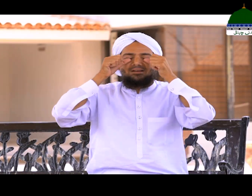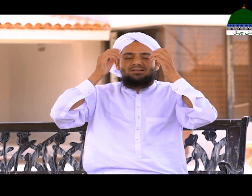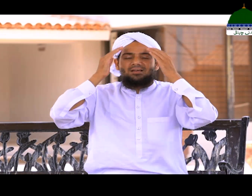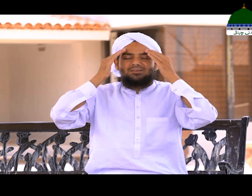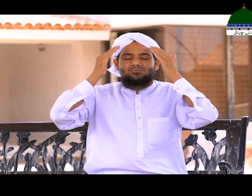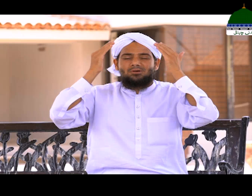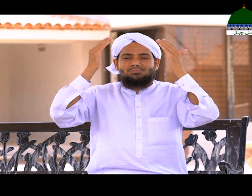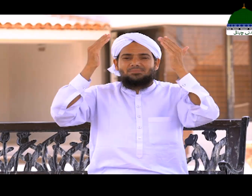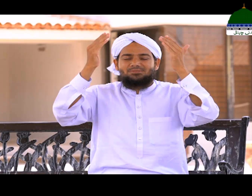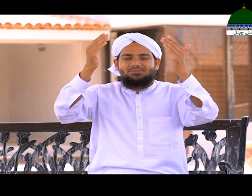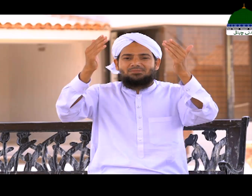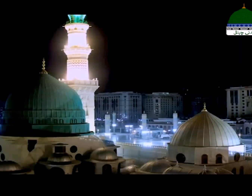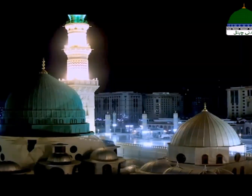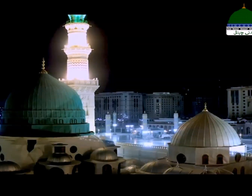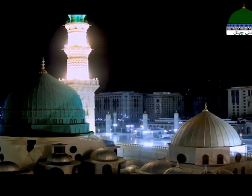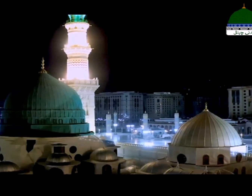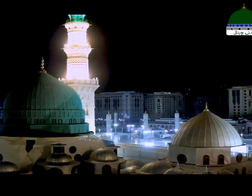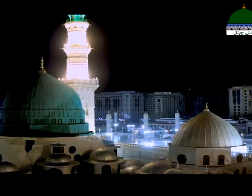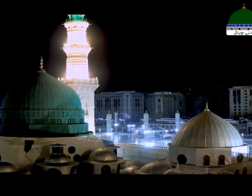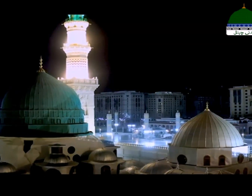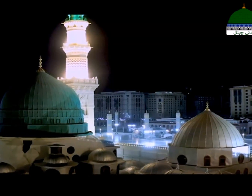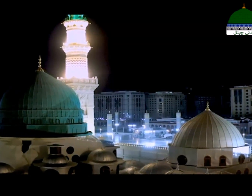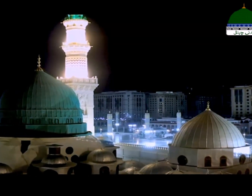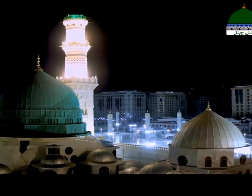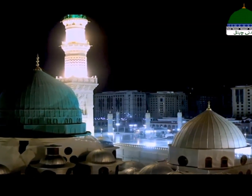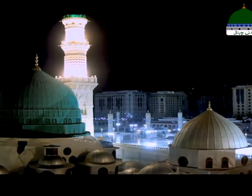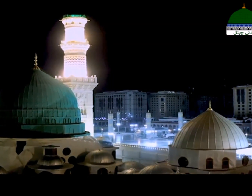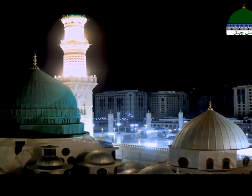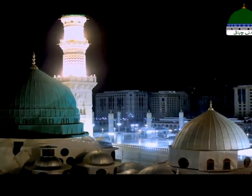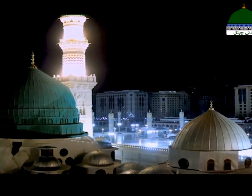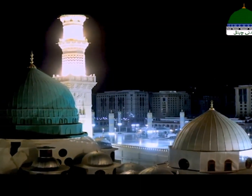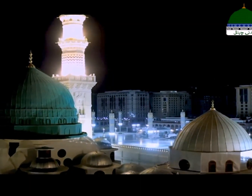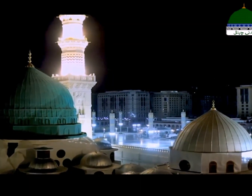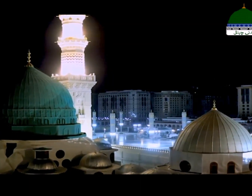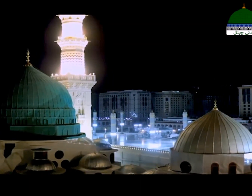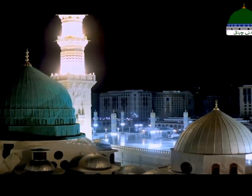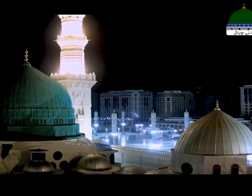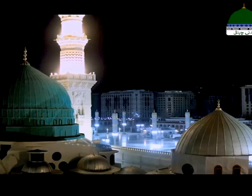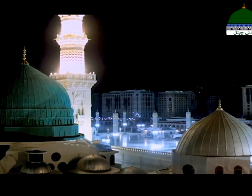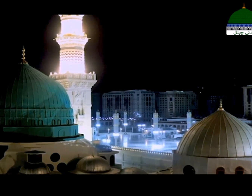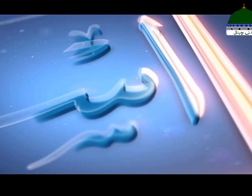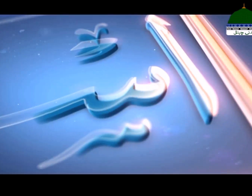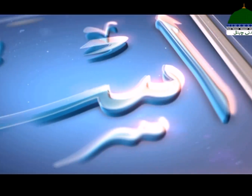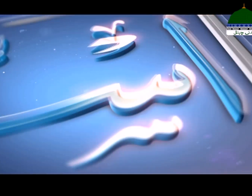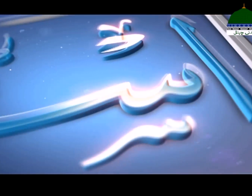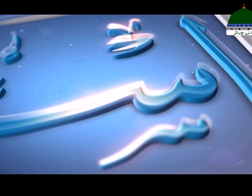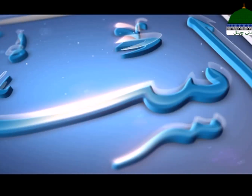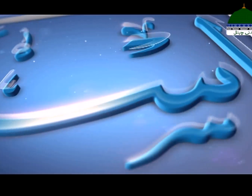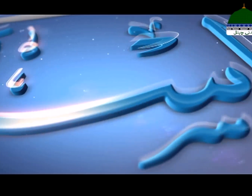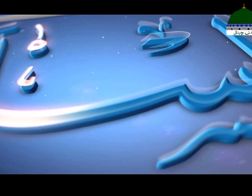اللہ علی محمد صلی اللہ علیہ وآلہ وصحبہ وسلم۔ میری زندگی